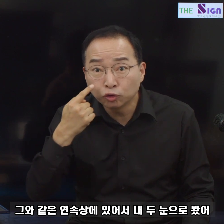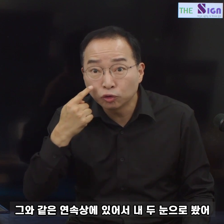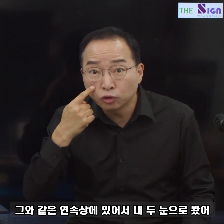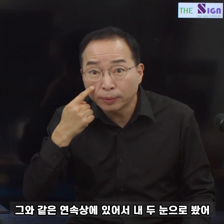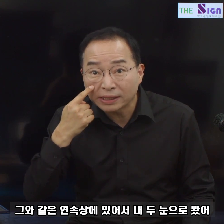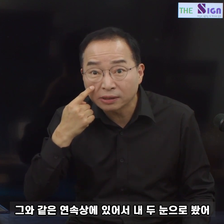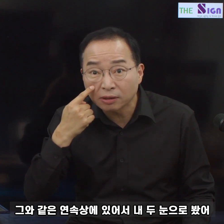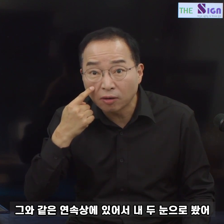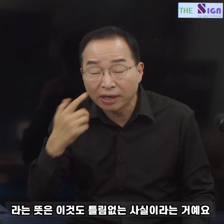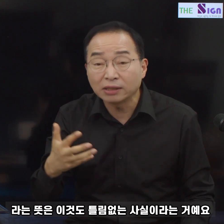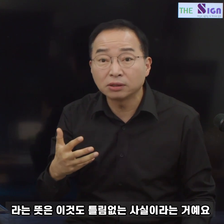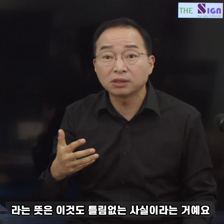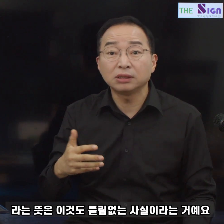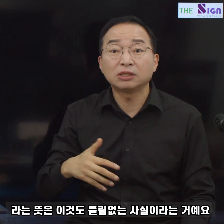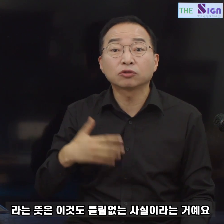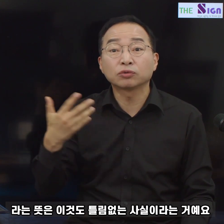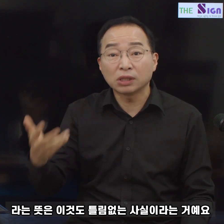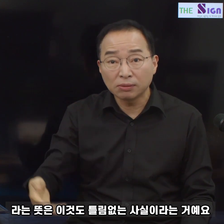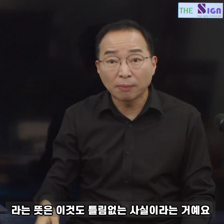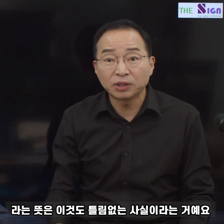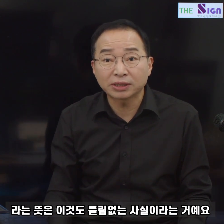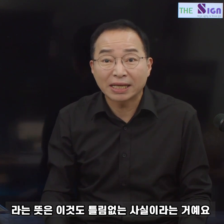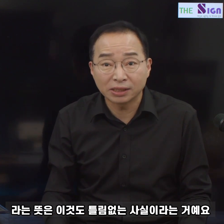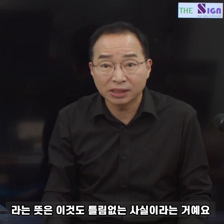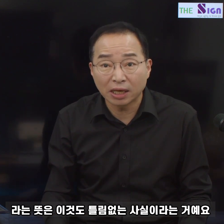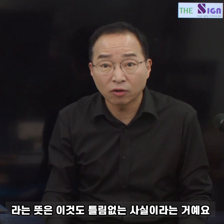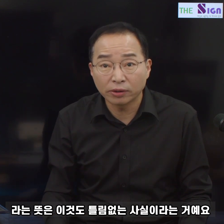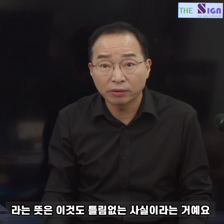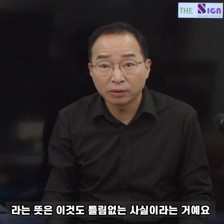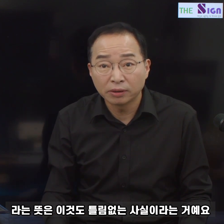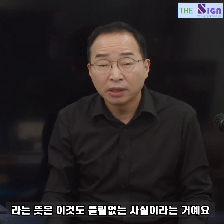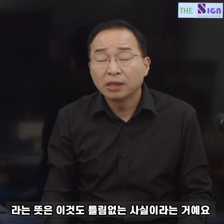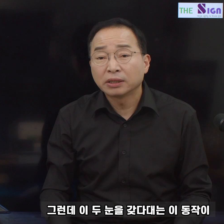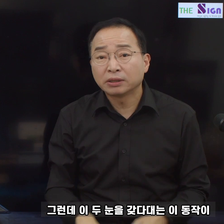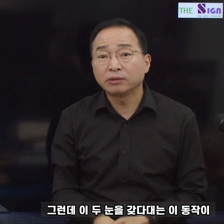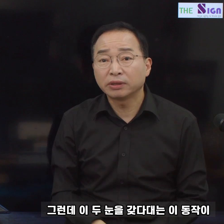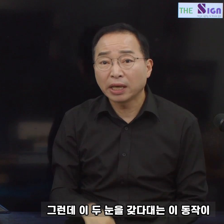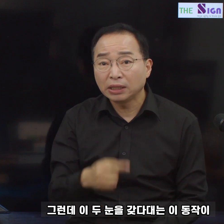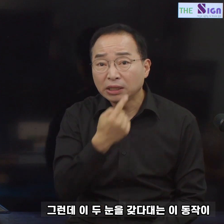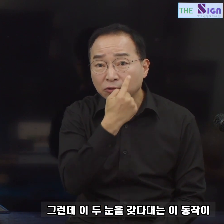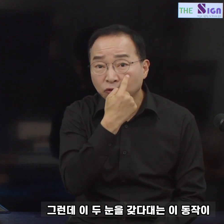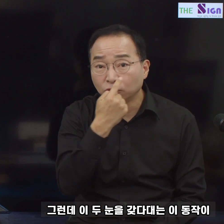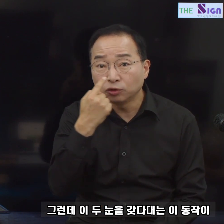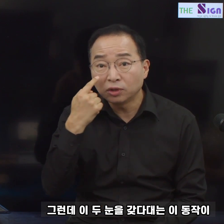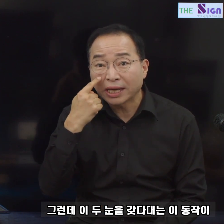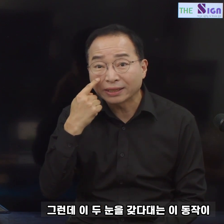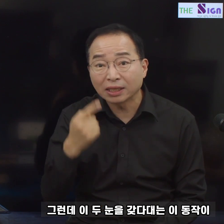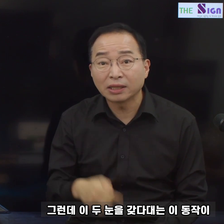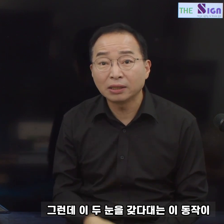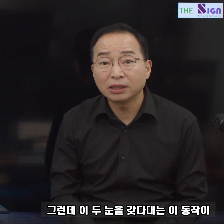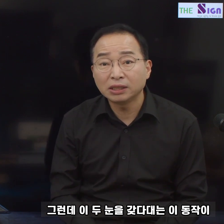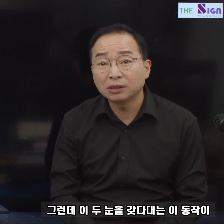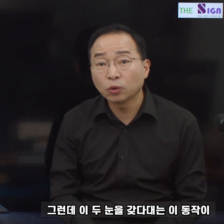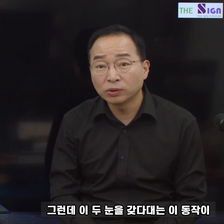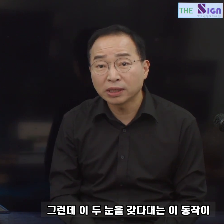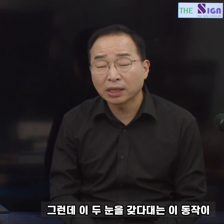눈으로 봤어 라는 뜻은 이것도 틀림없는 사실이란 거예요. 그런데 이 두 눈을 갖다 대는 이